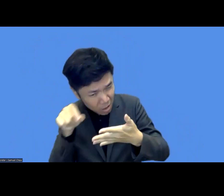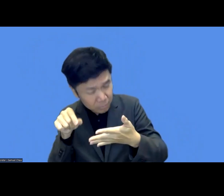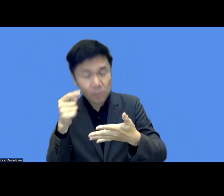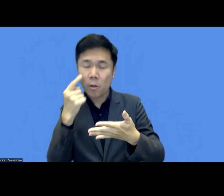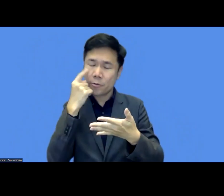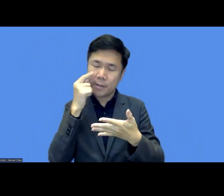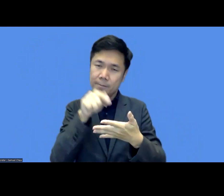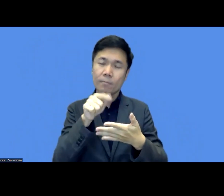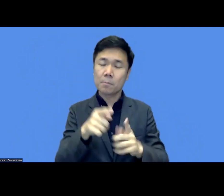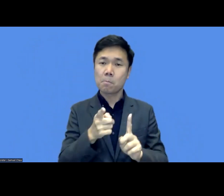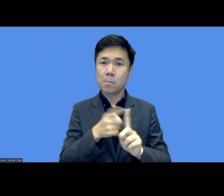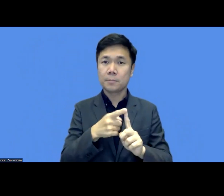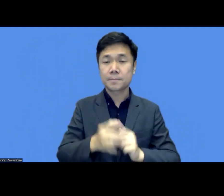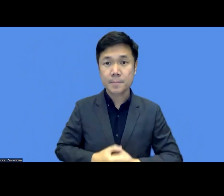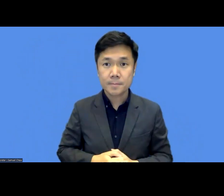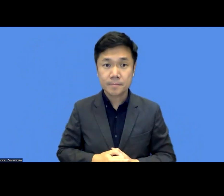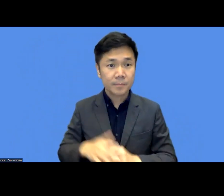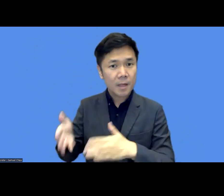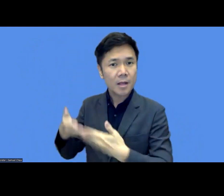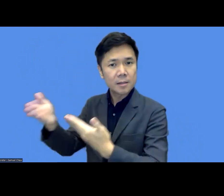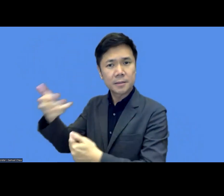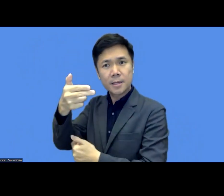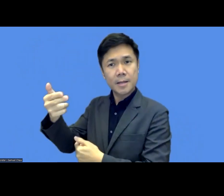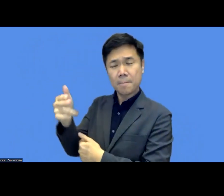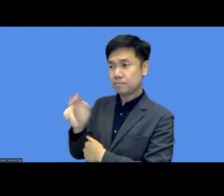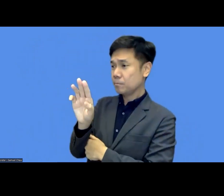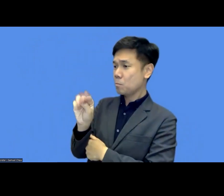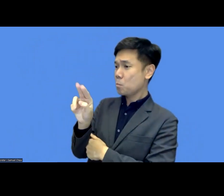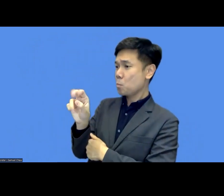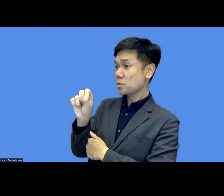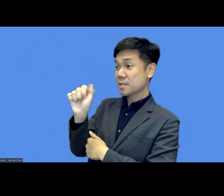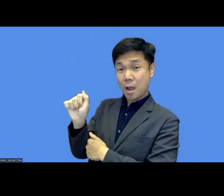Veo que Musa ha levantado la mano.